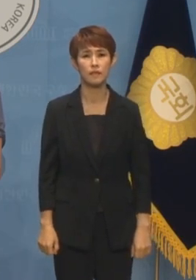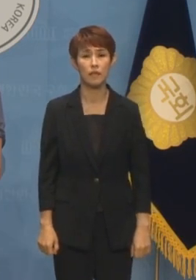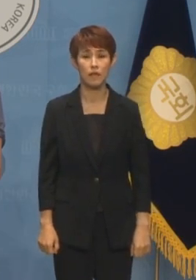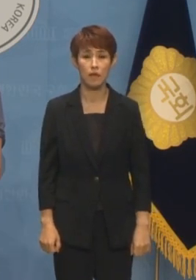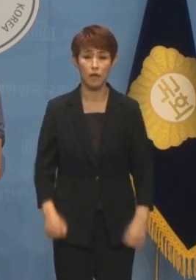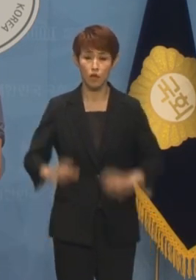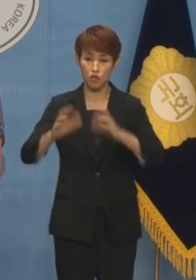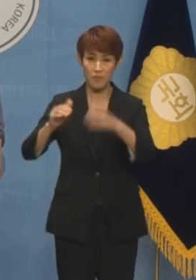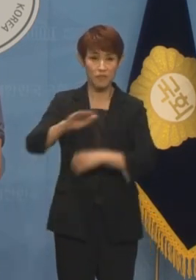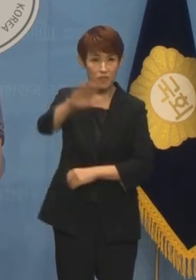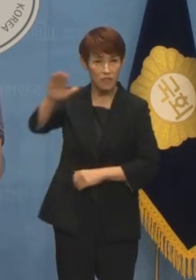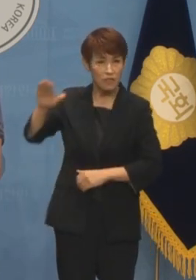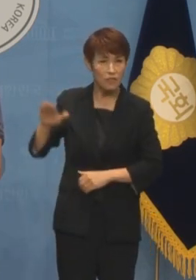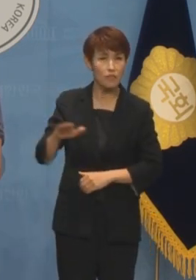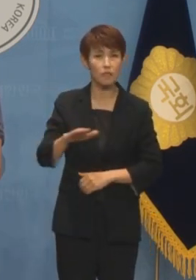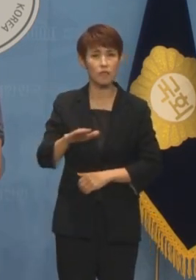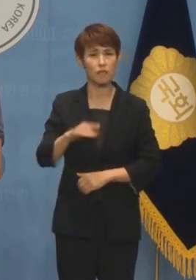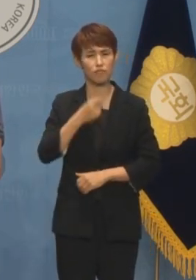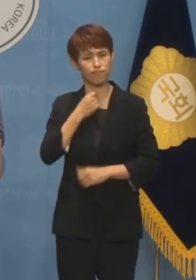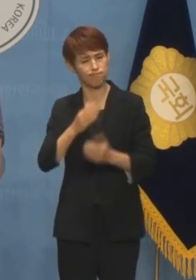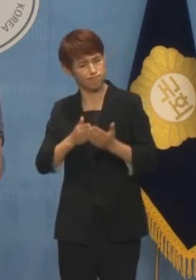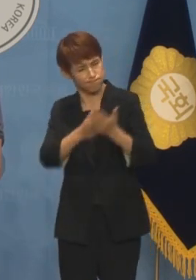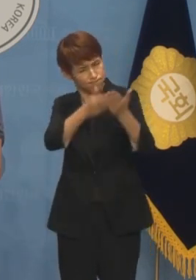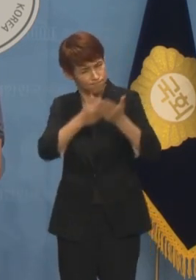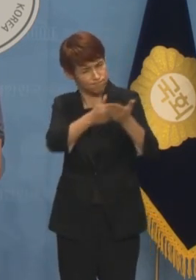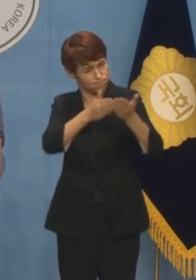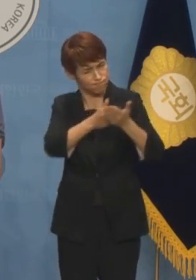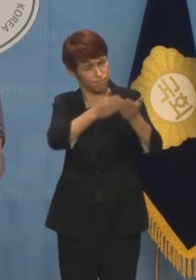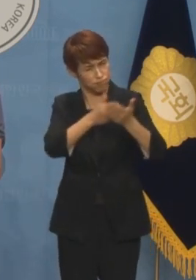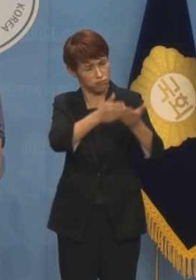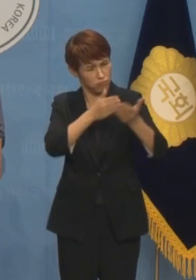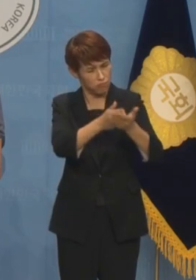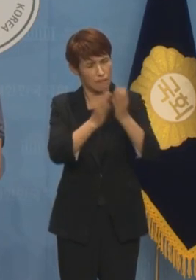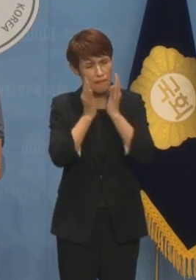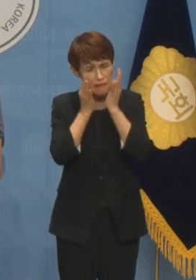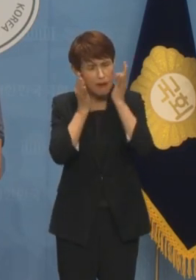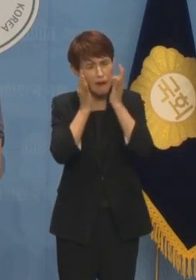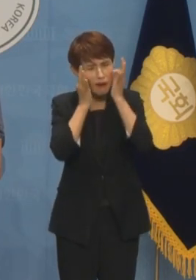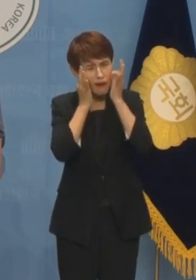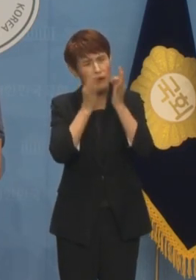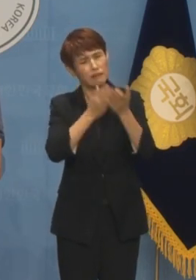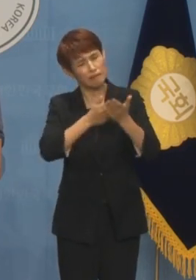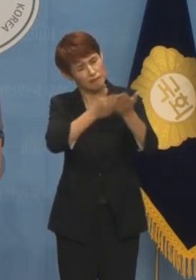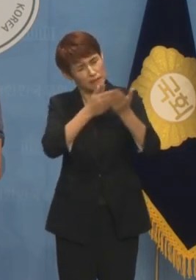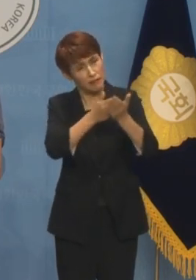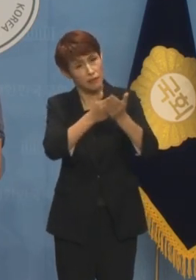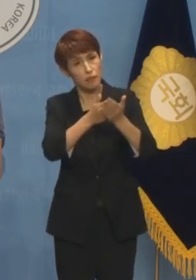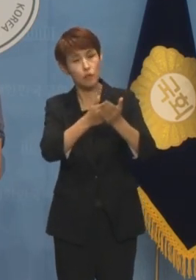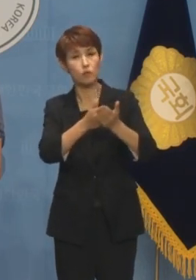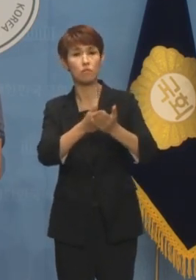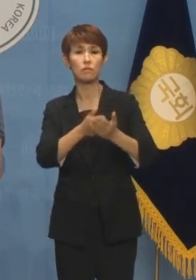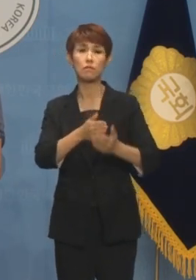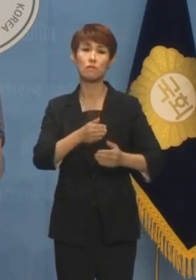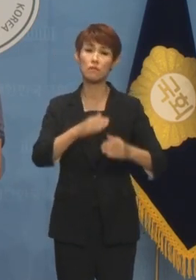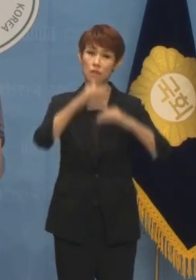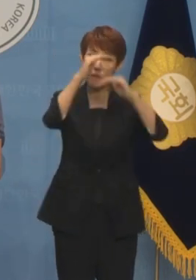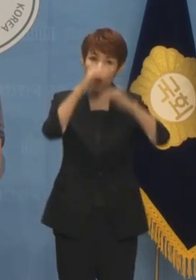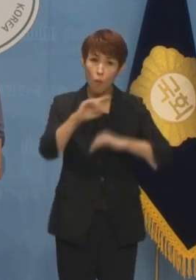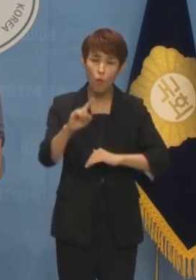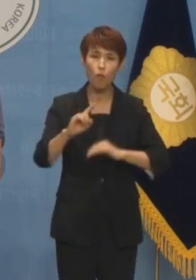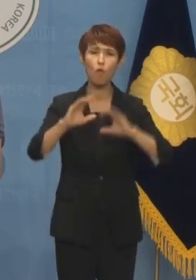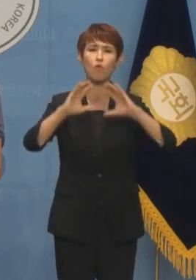우리 국민들이 거듭 요구하고 촉구하고 호소하고 명령하고 있는 국정